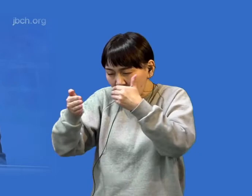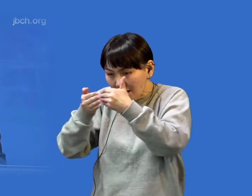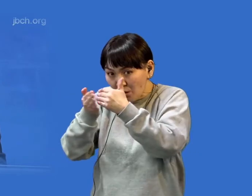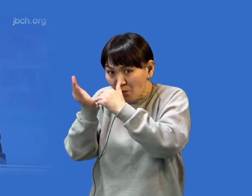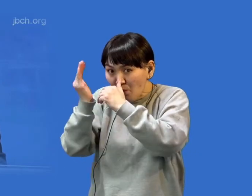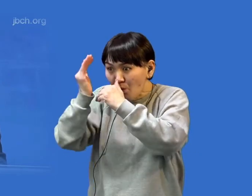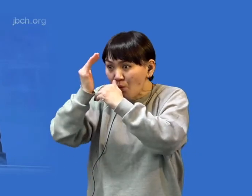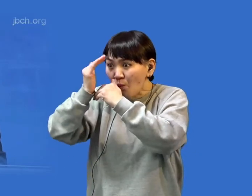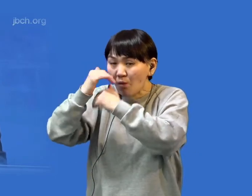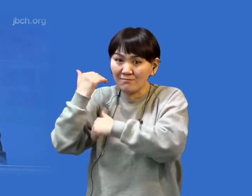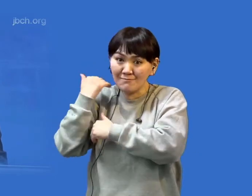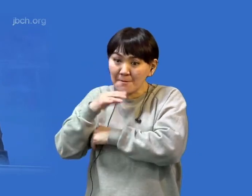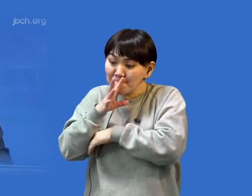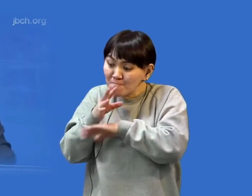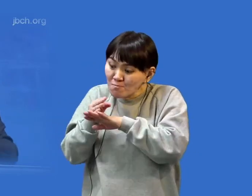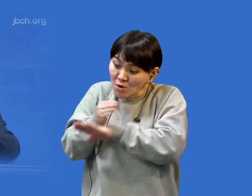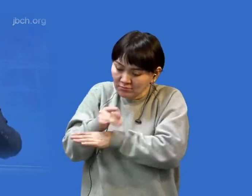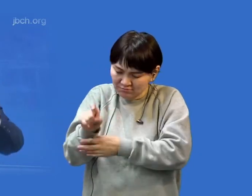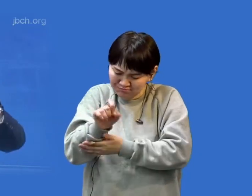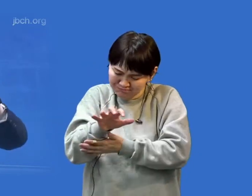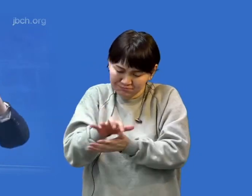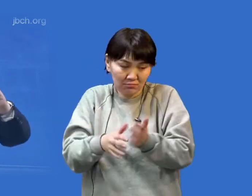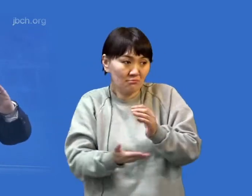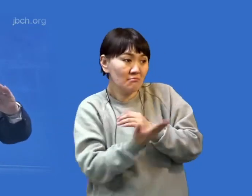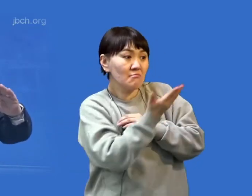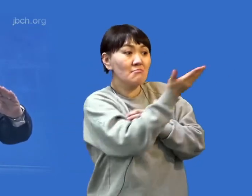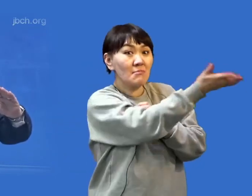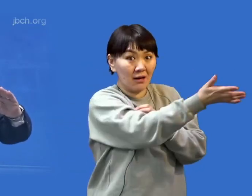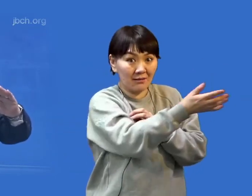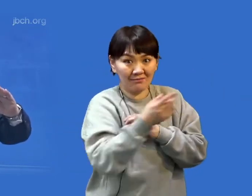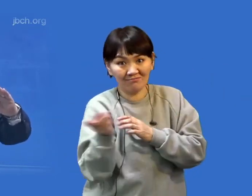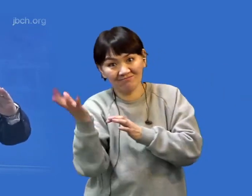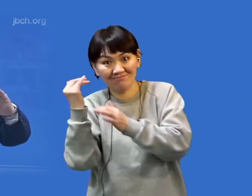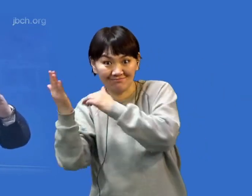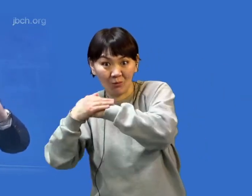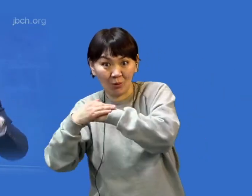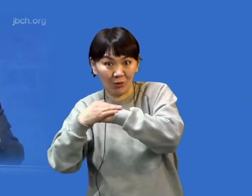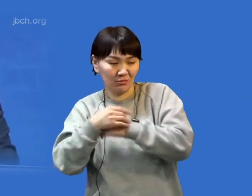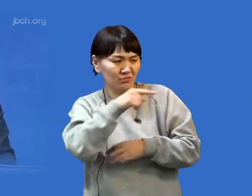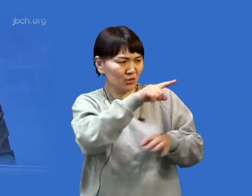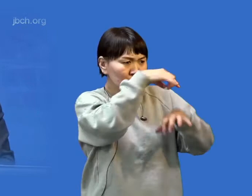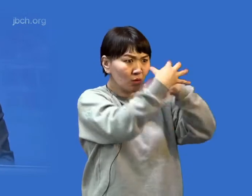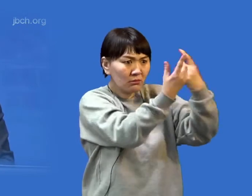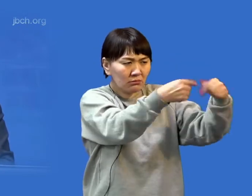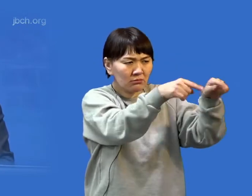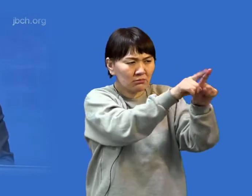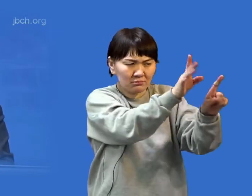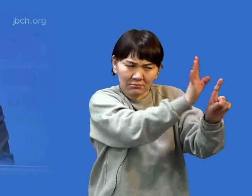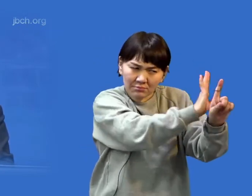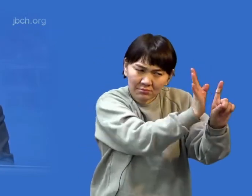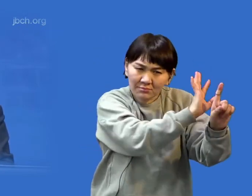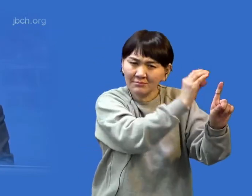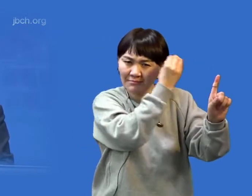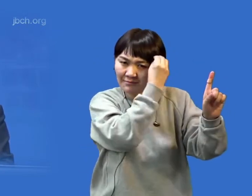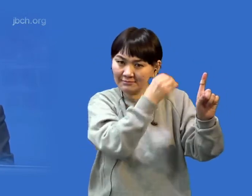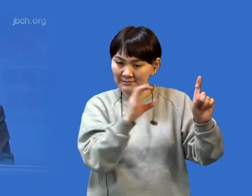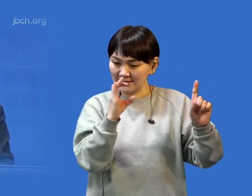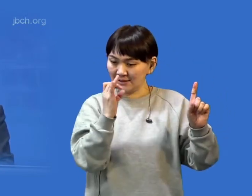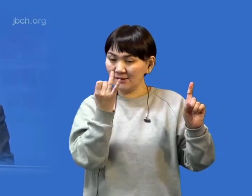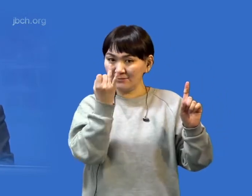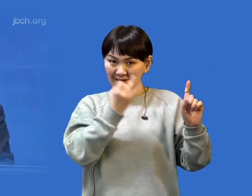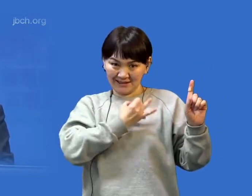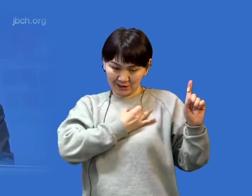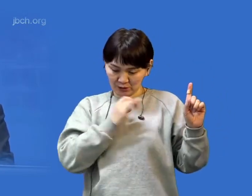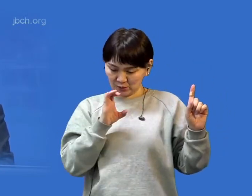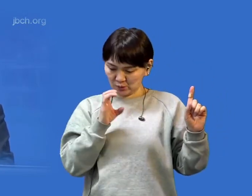захидал. Тэгвэл чи ертөнцийн хүмүүсийг битгий болоорой гэж байгаа ч гэсэн итгэл сүсэг дүртэй хүмүүс